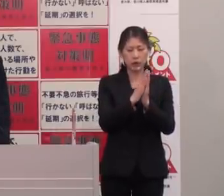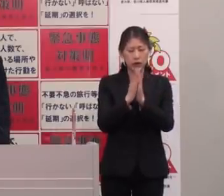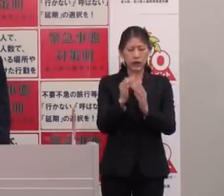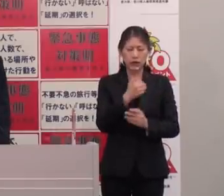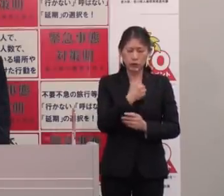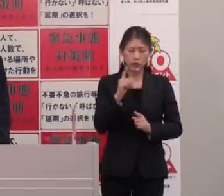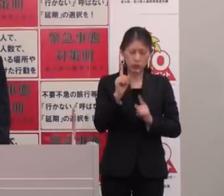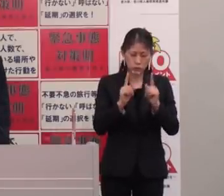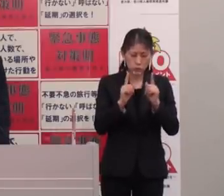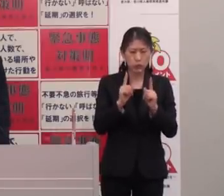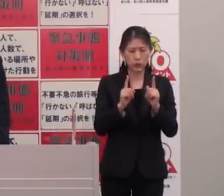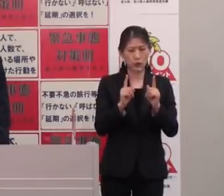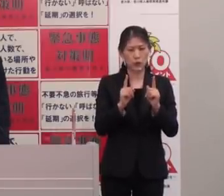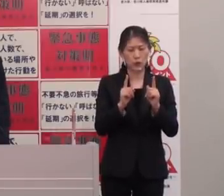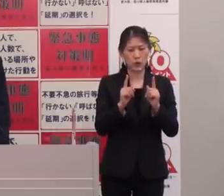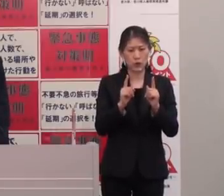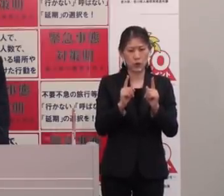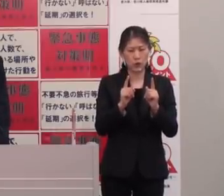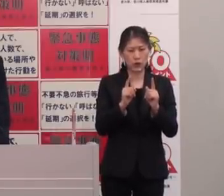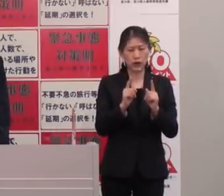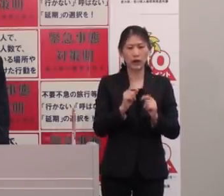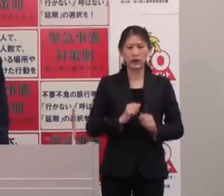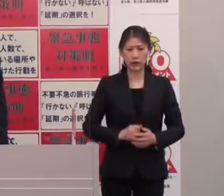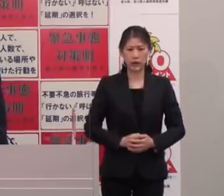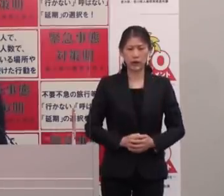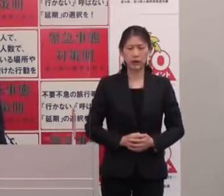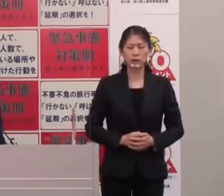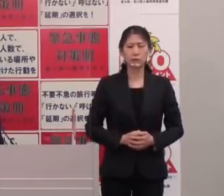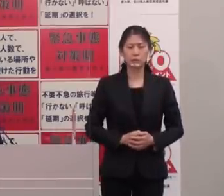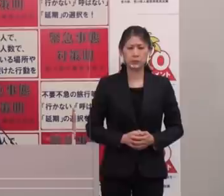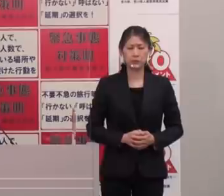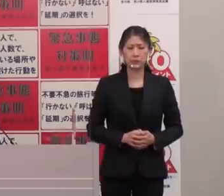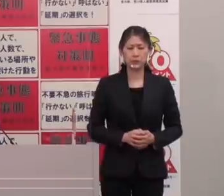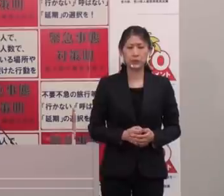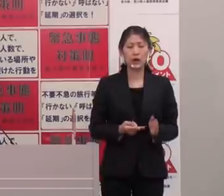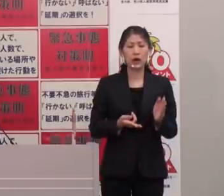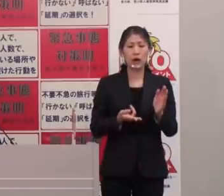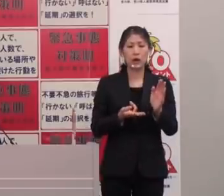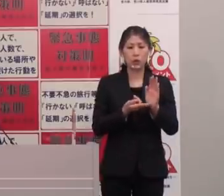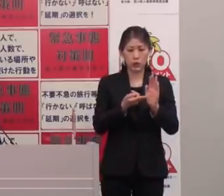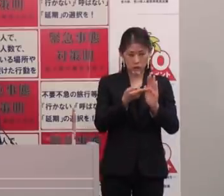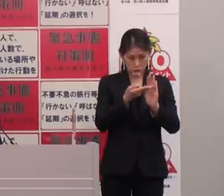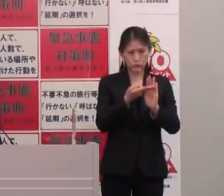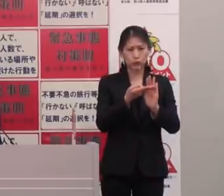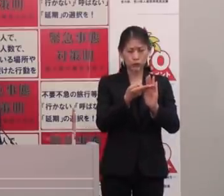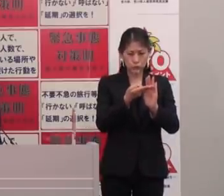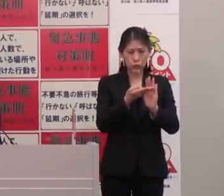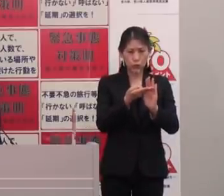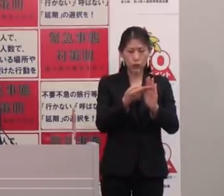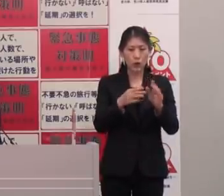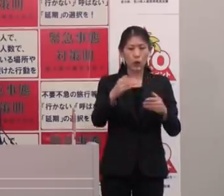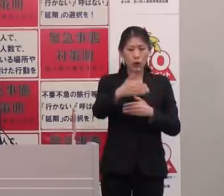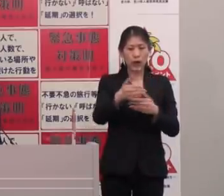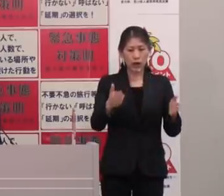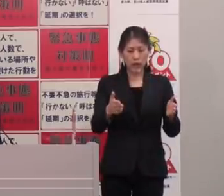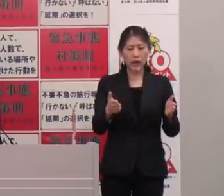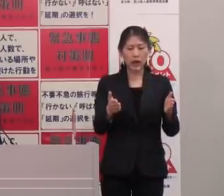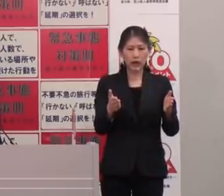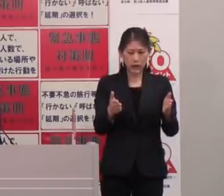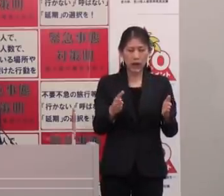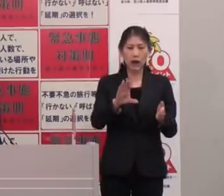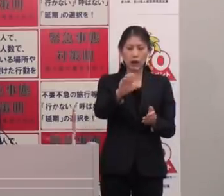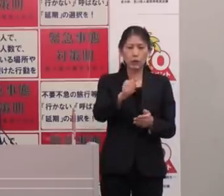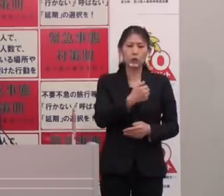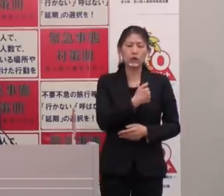テルの、まあ、いわゆる建物が確保できてもですね、療養体制、人の出の方がです